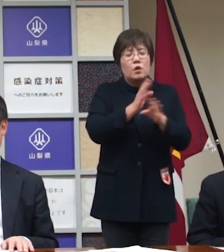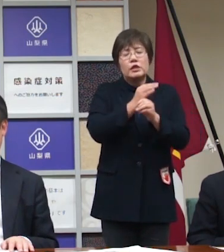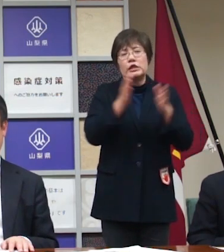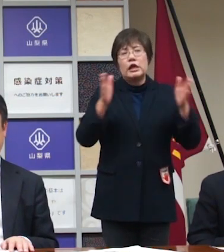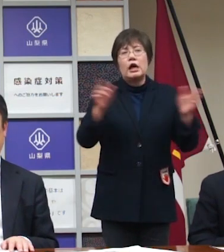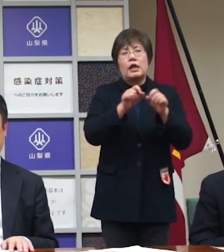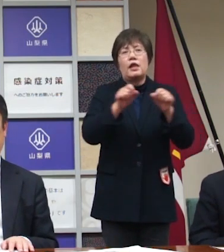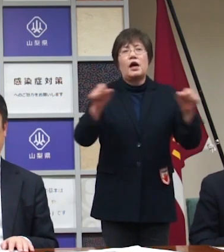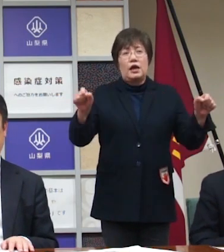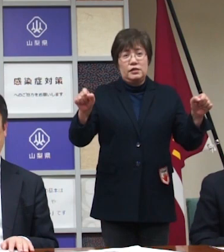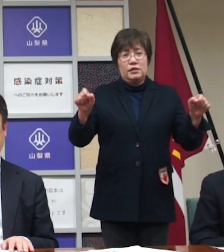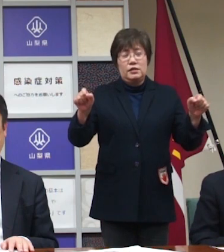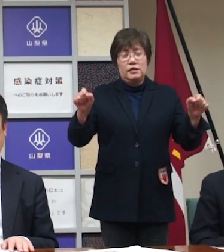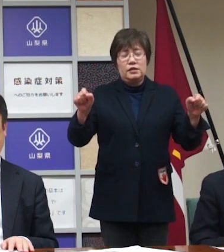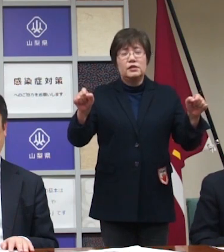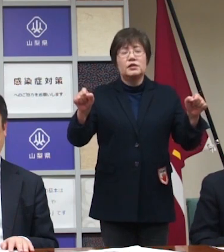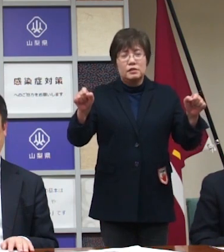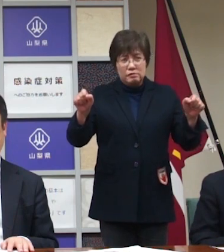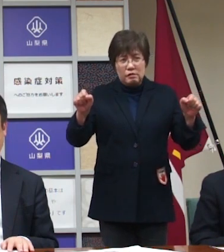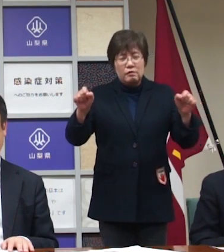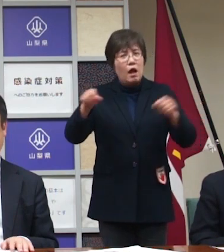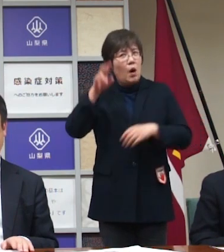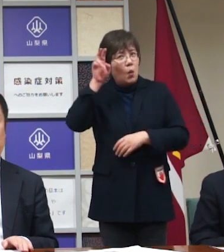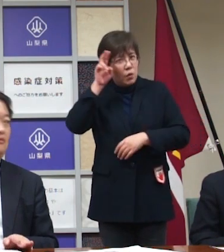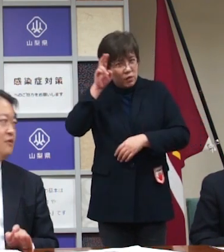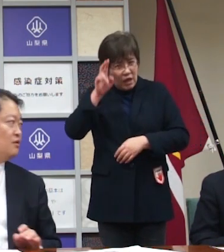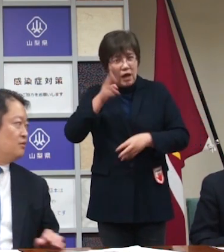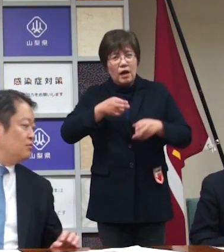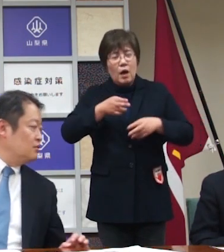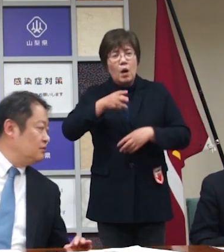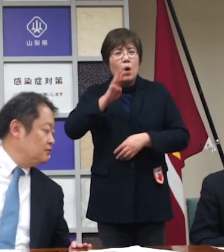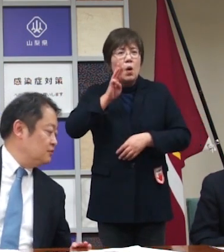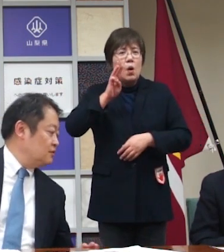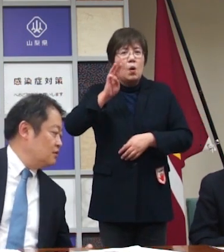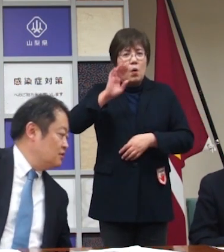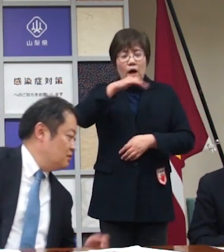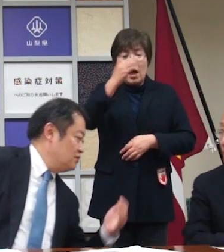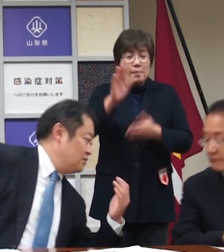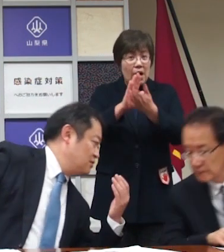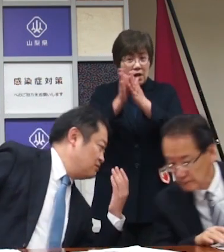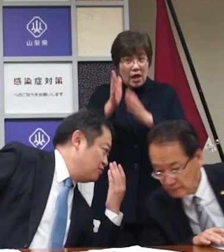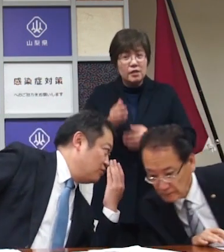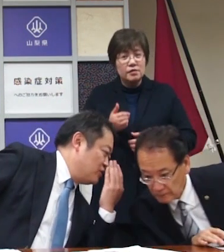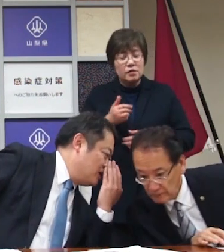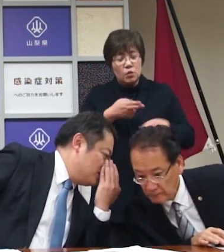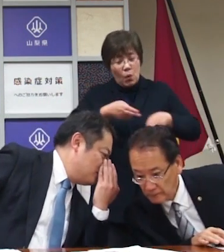でよろしいでしょうか。 そこは何とも言えません。 潜伏期がこうかなり長いものですから、果たしてその大阪、和歌山の方で、感染をしたのか、